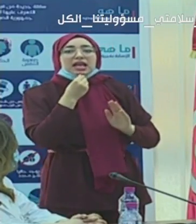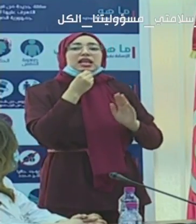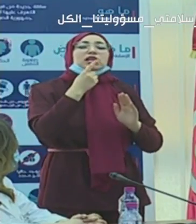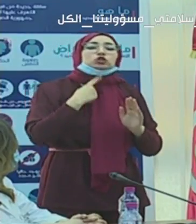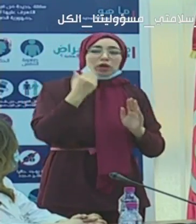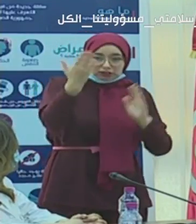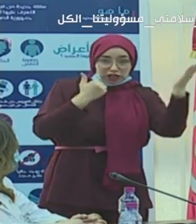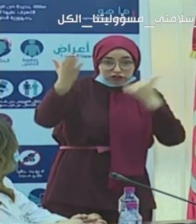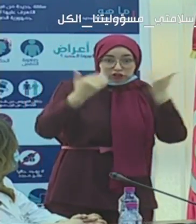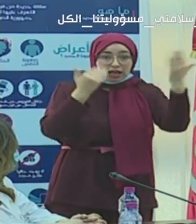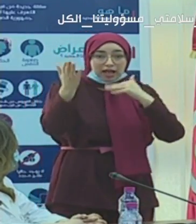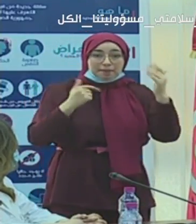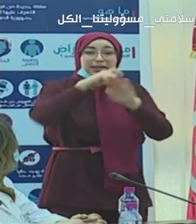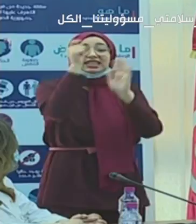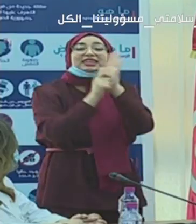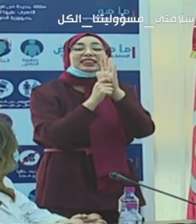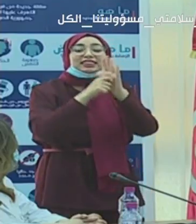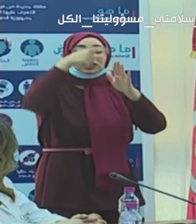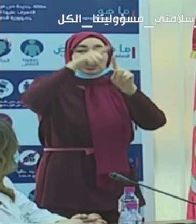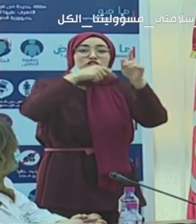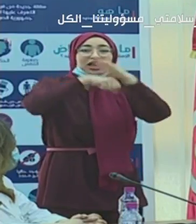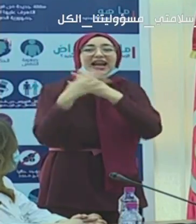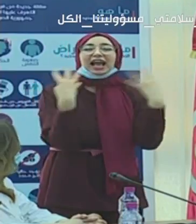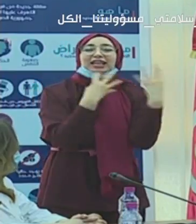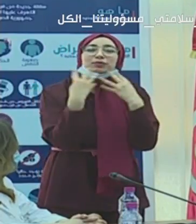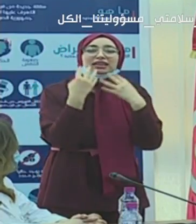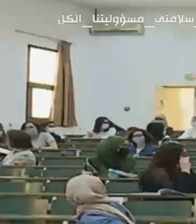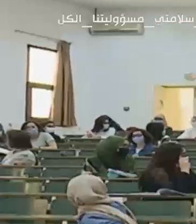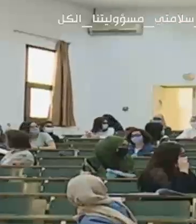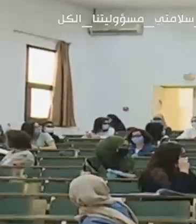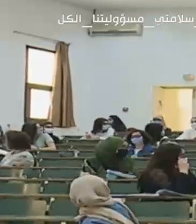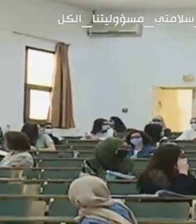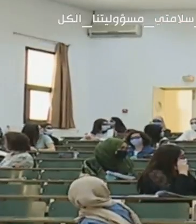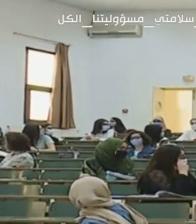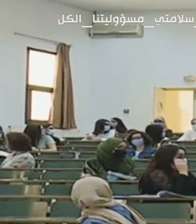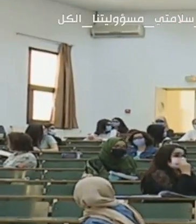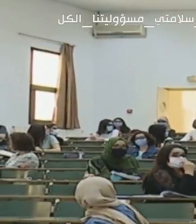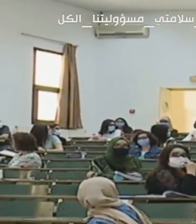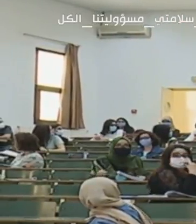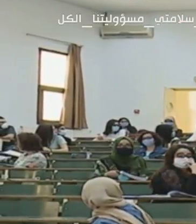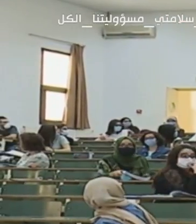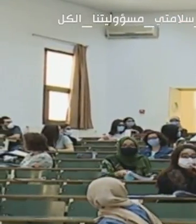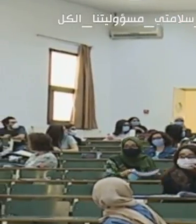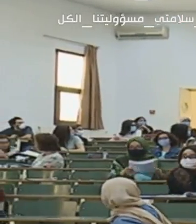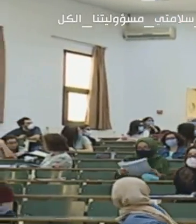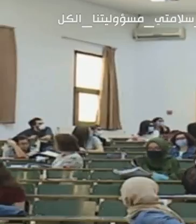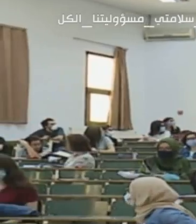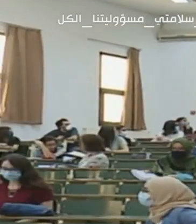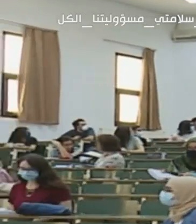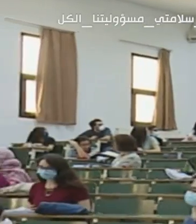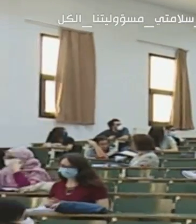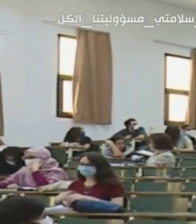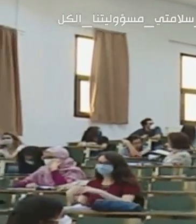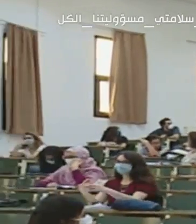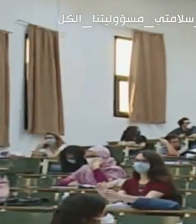الفلانية يجيوا في التاريخ الفلاني باش ما يصيرناش الاكتظاظ. وكان وزير التعليم العالي سليم شورى قد أكد